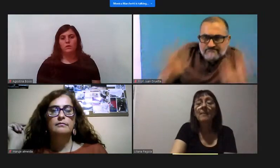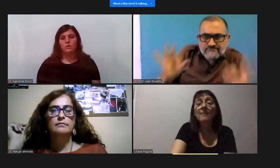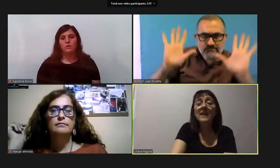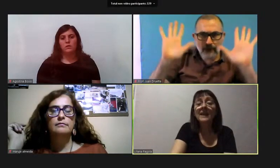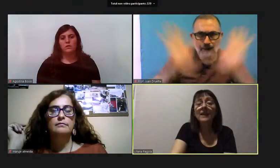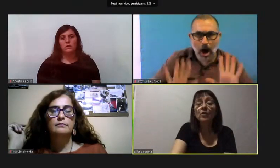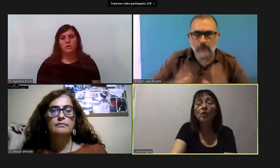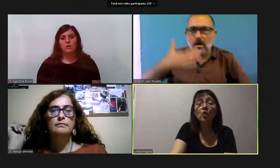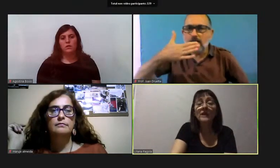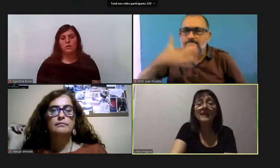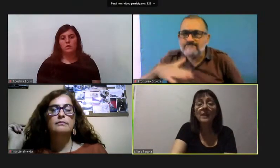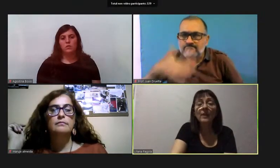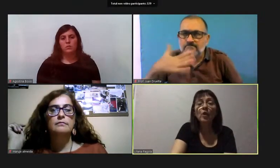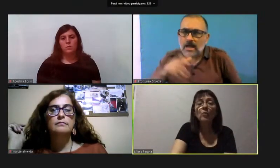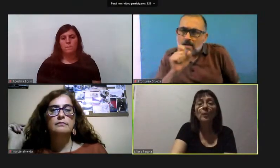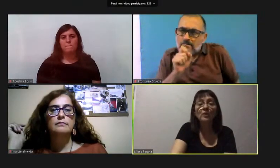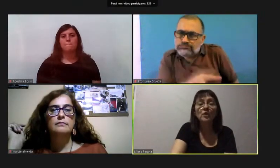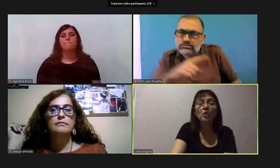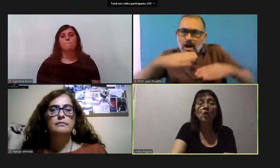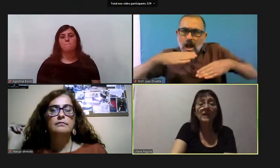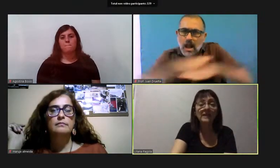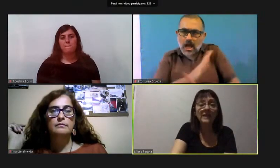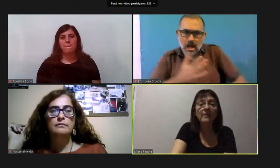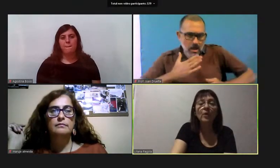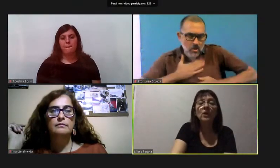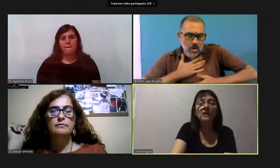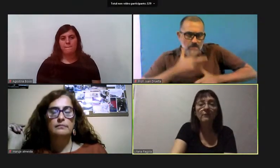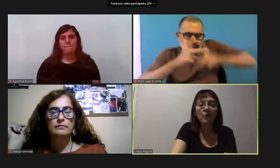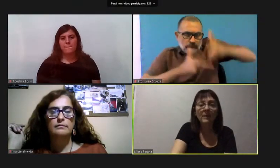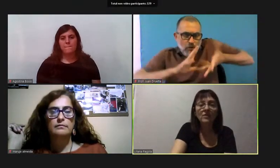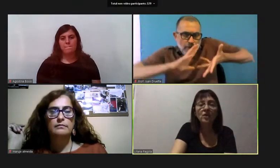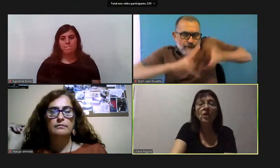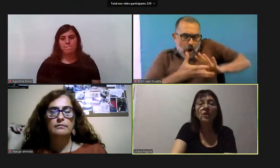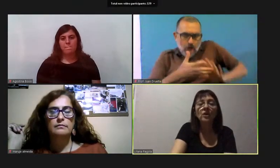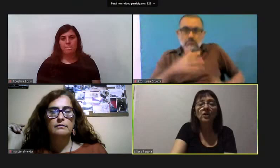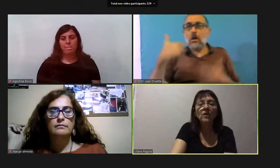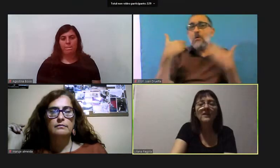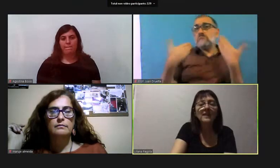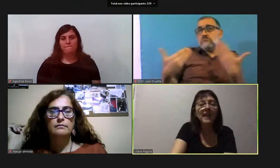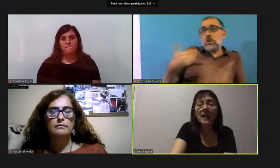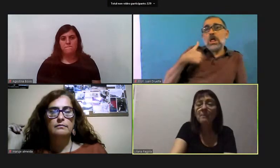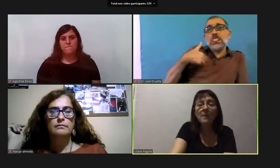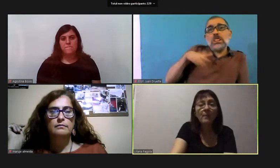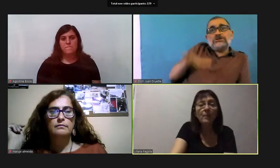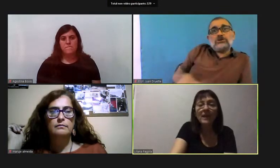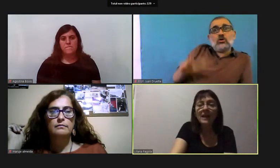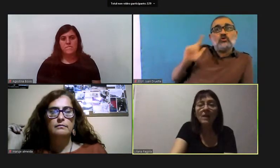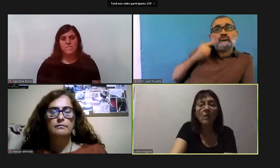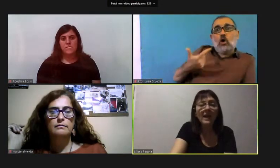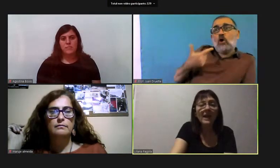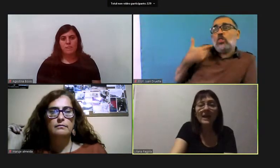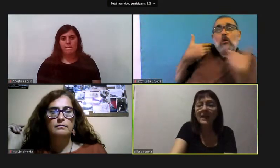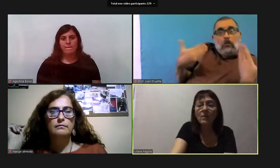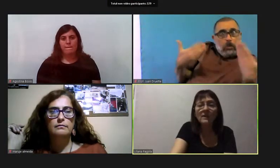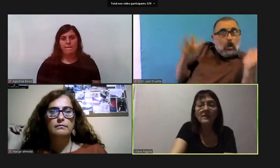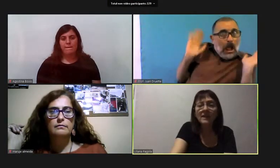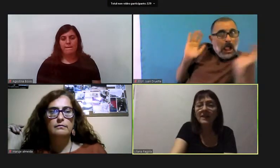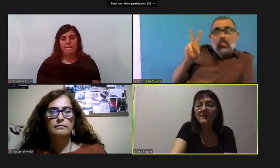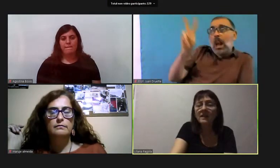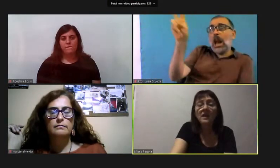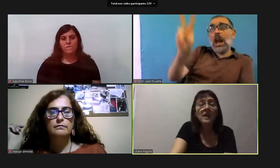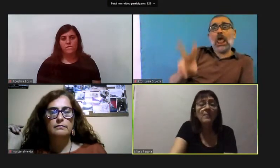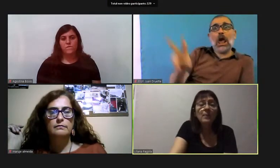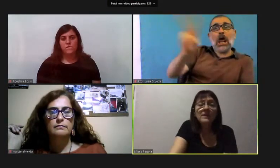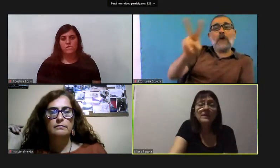Y también en todo lo que tiene que ver con proceso cognitivo, de formación, ¿no? Es decir, en mi propia lengua, en la lengua de